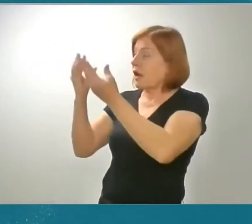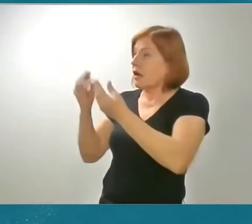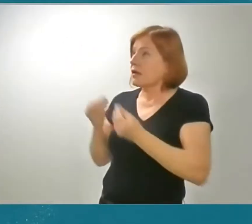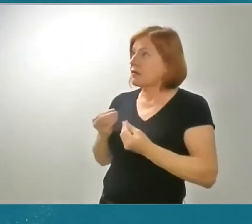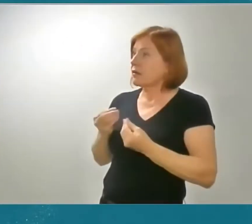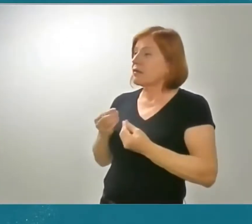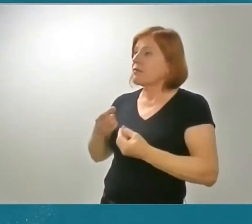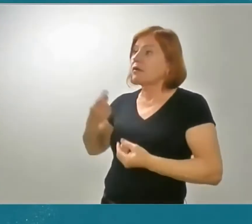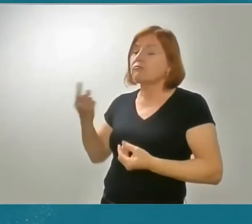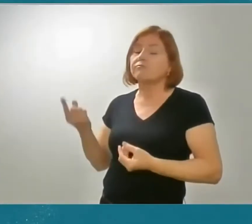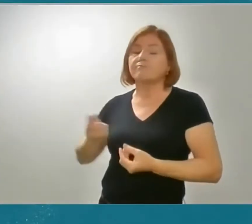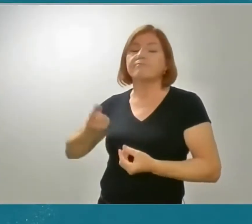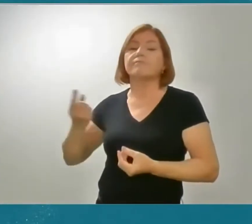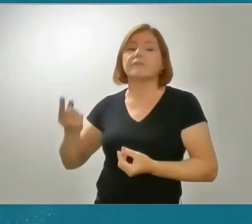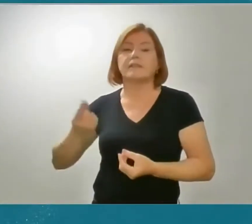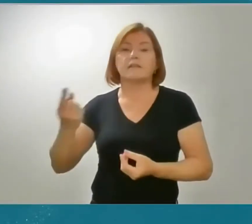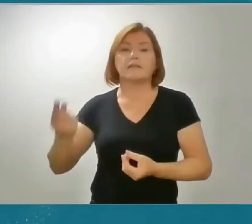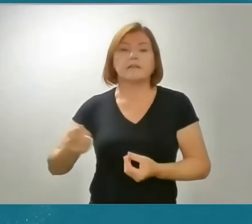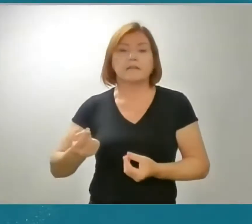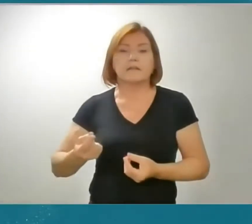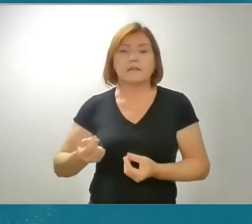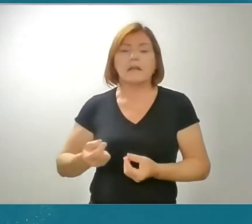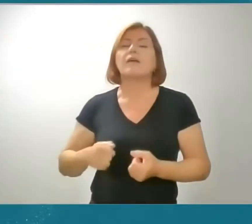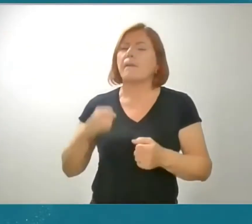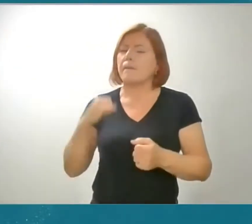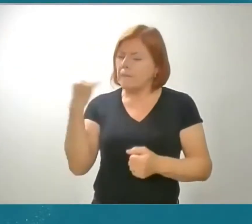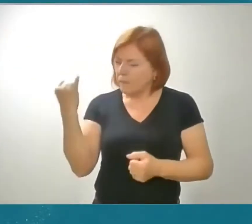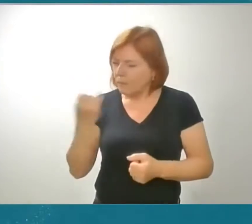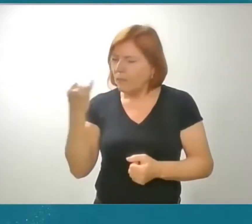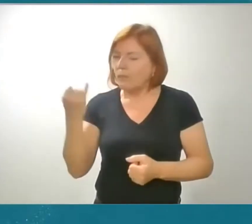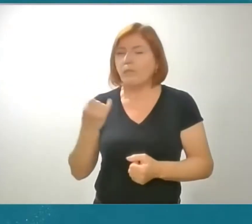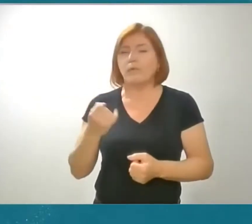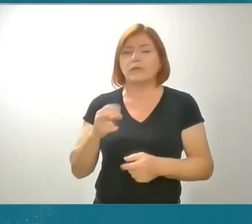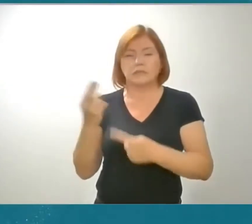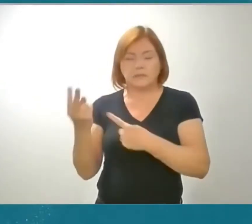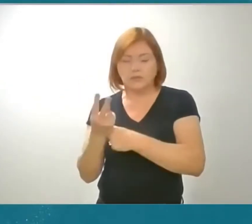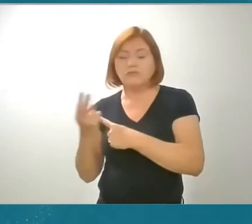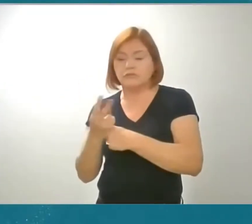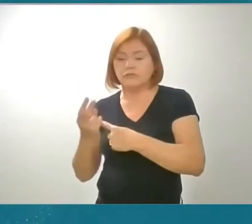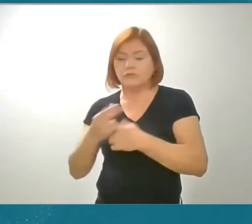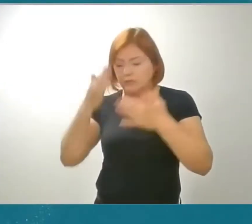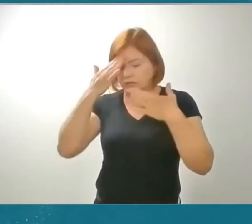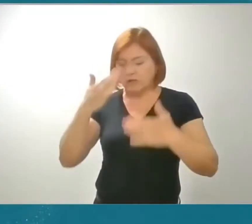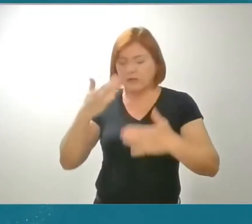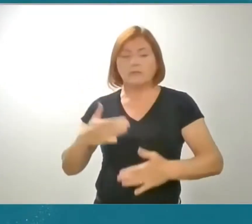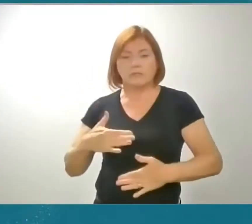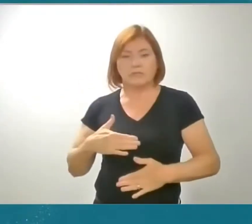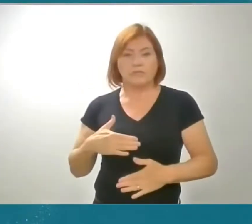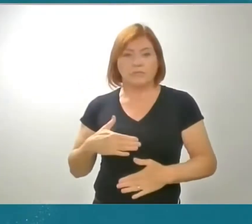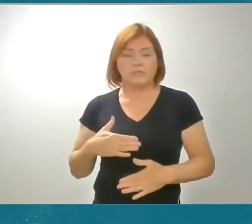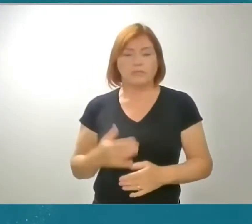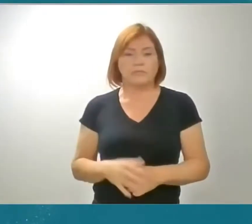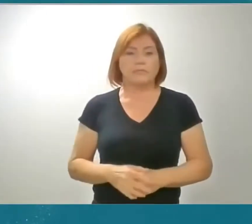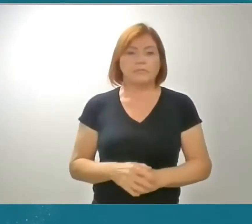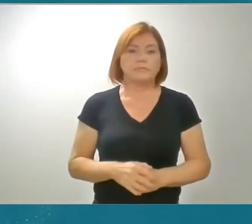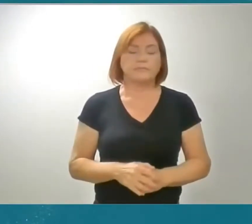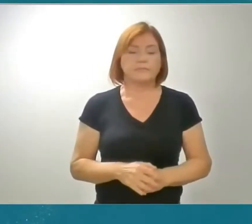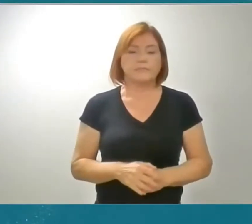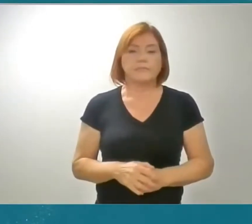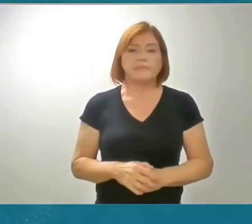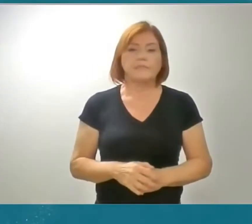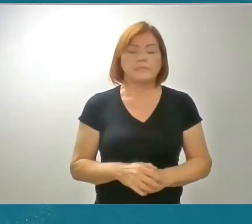de adorno, é força e dignidade, né? Que mais? É